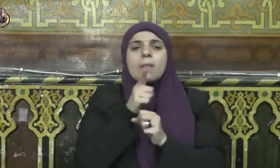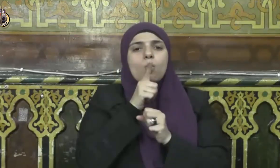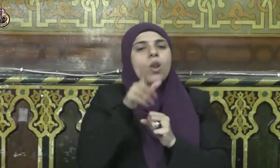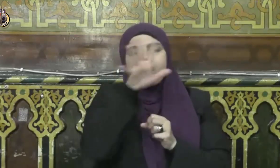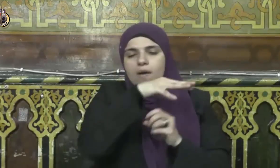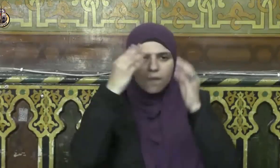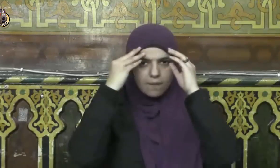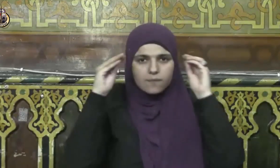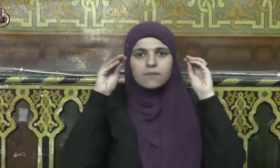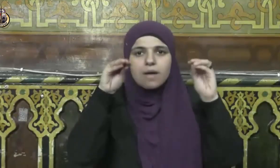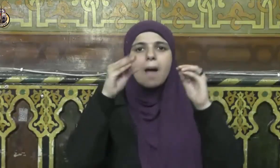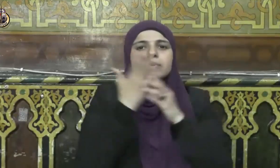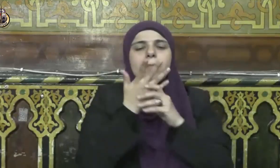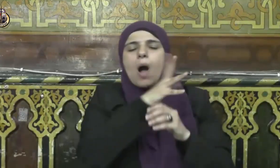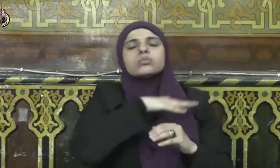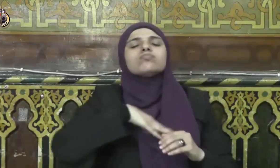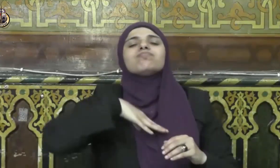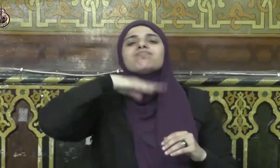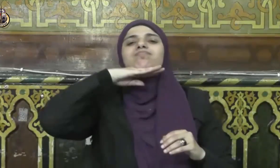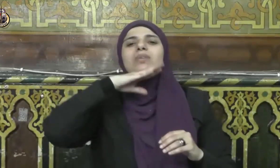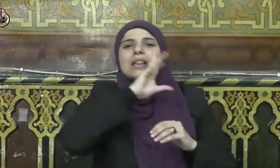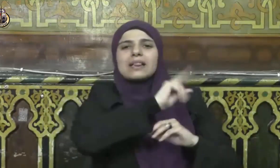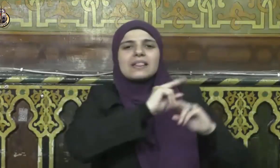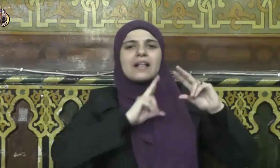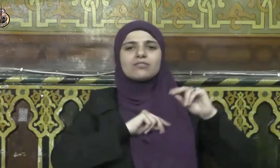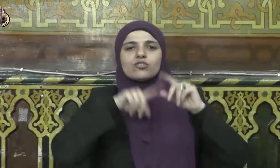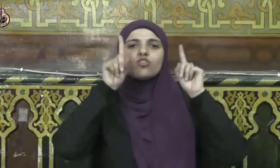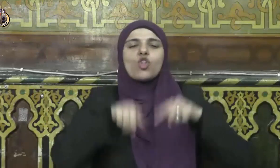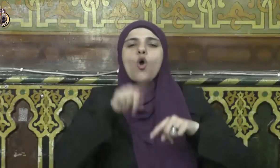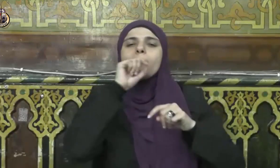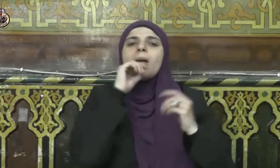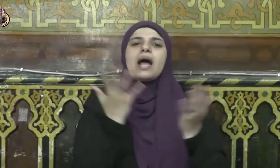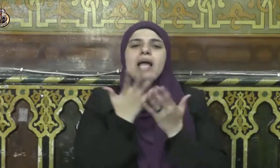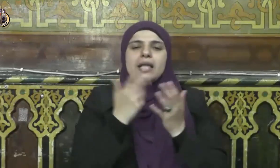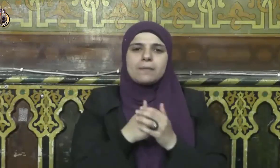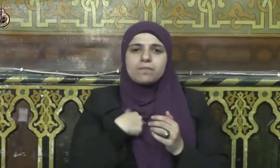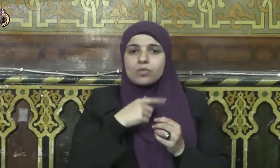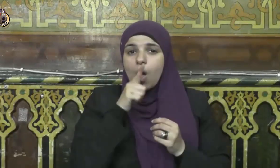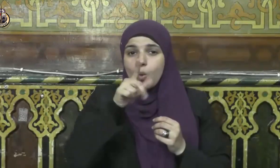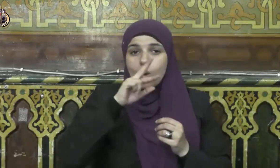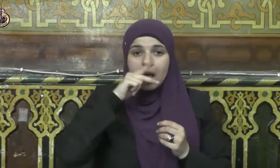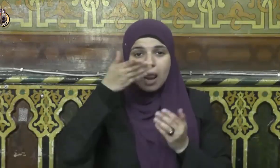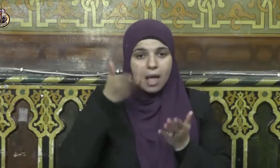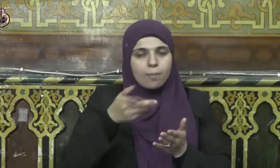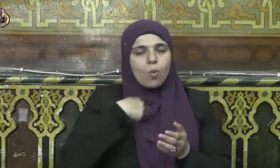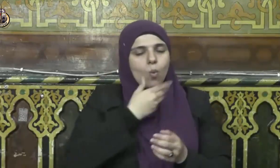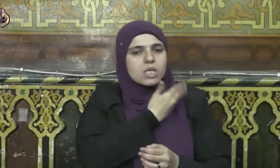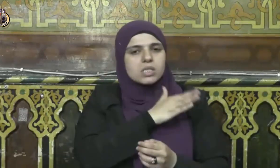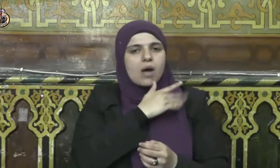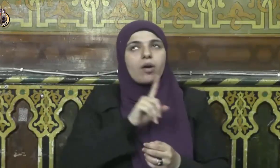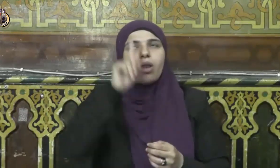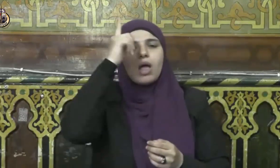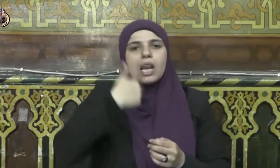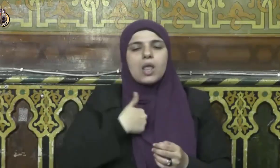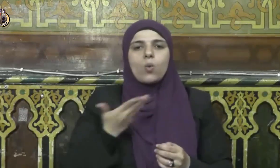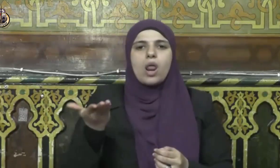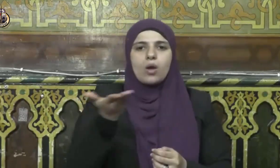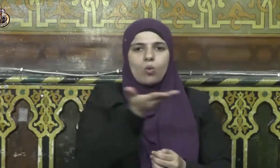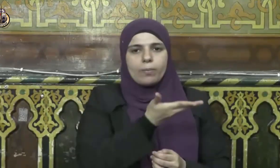عليه وسلم في كفايتهم في هذا اليوم. أقول قولي هذا وأستغفر الله